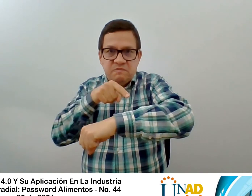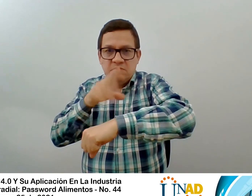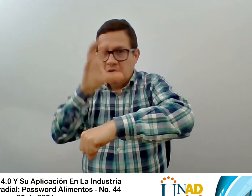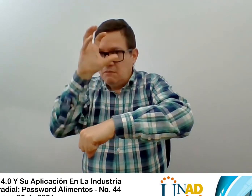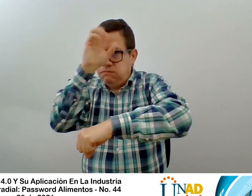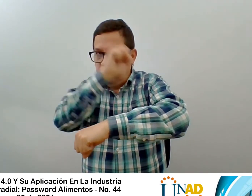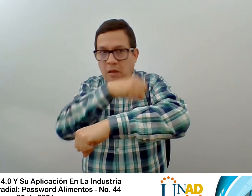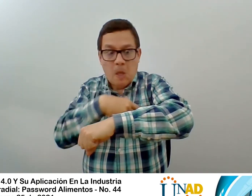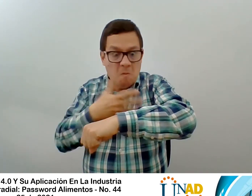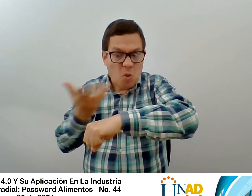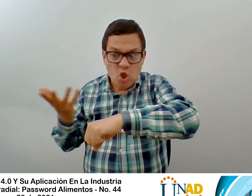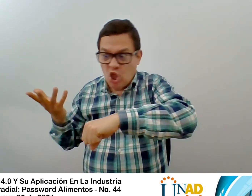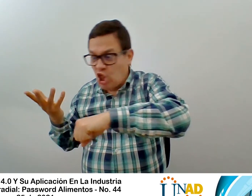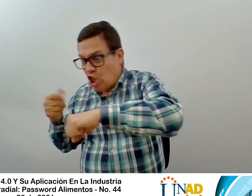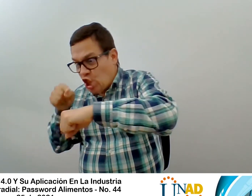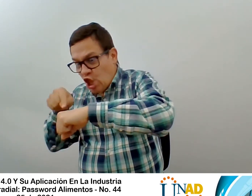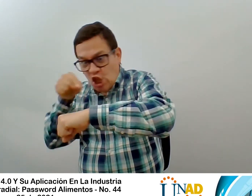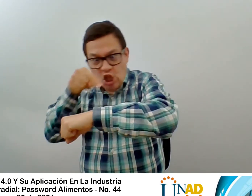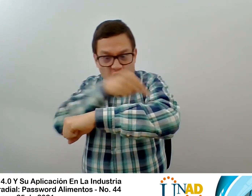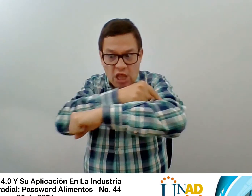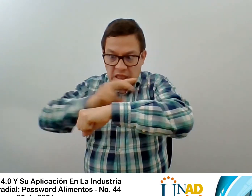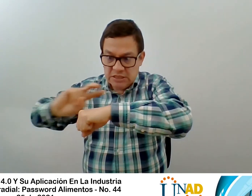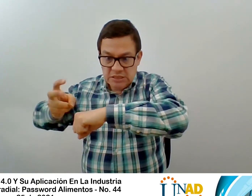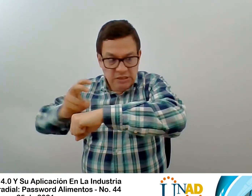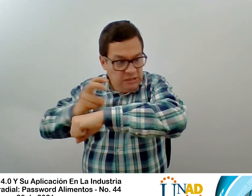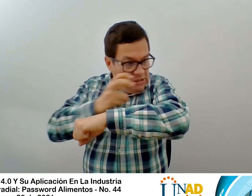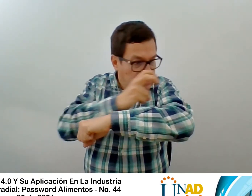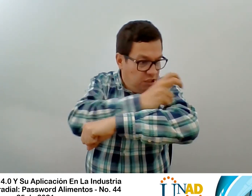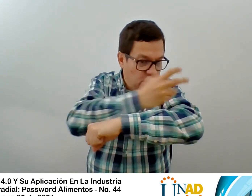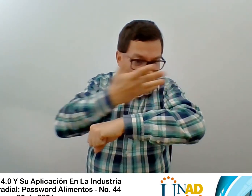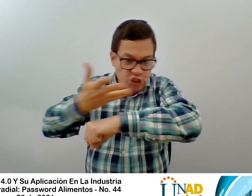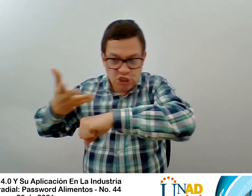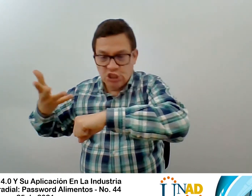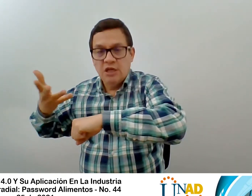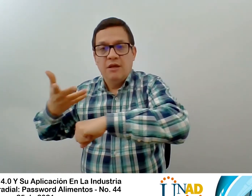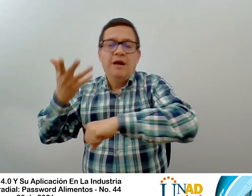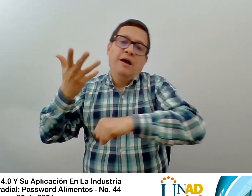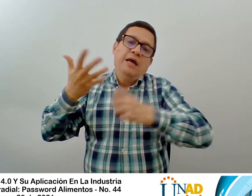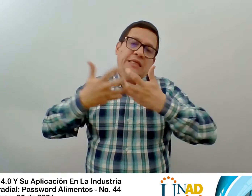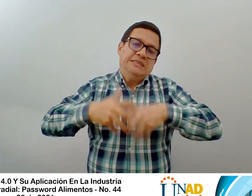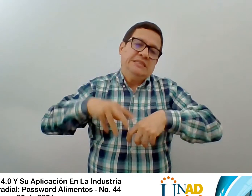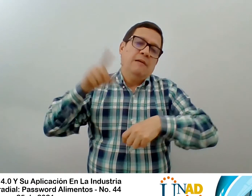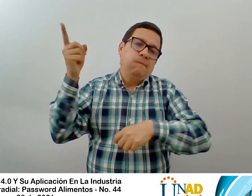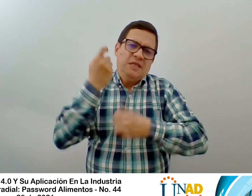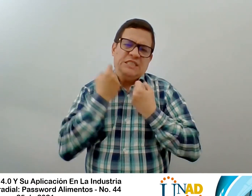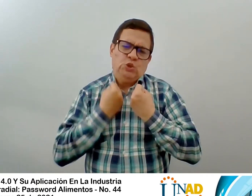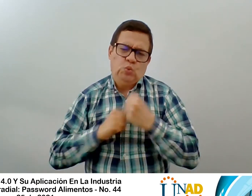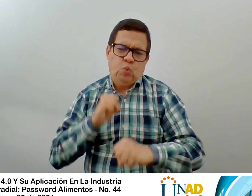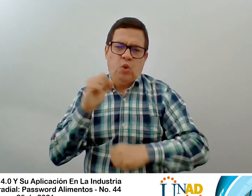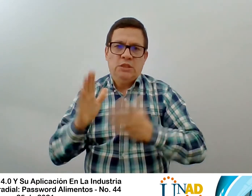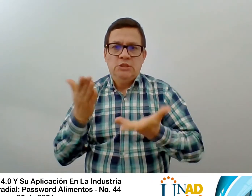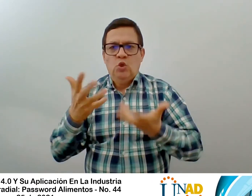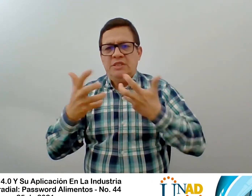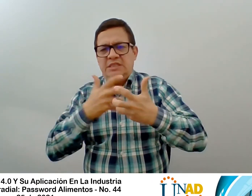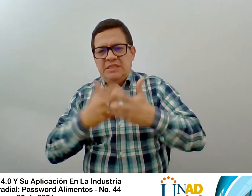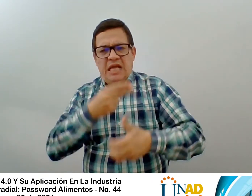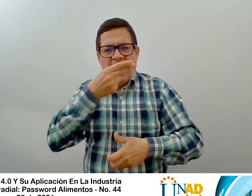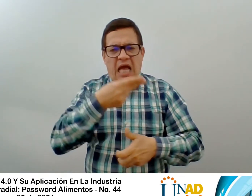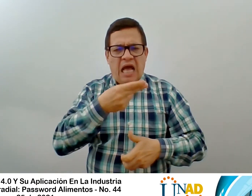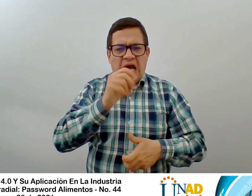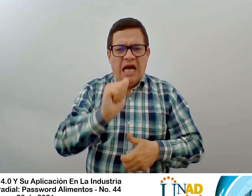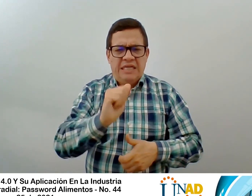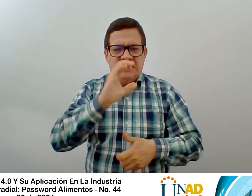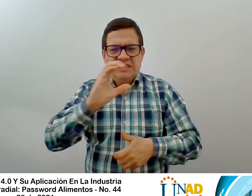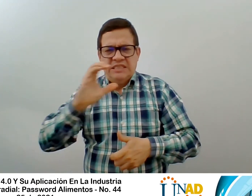seguimiento a ese alimento que se contaminó porque ni siquiera identificamos dónde fue. Entonces, actualmente, claro, las industrias hacen